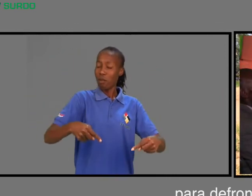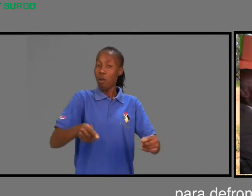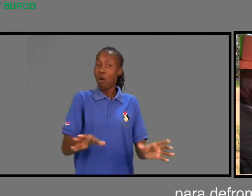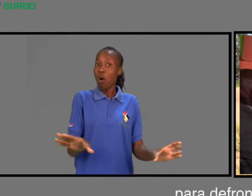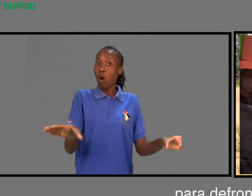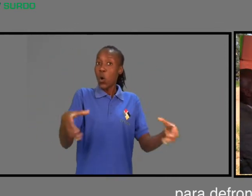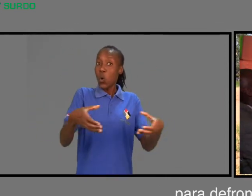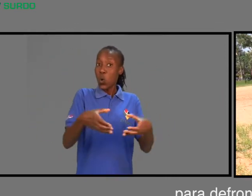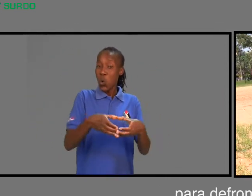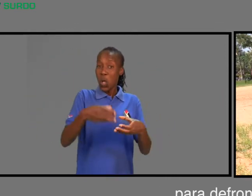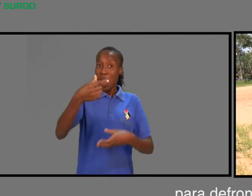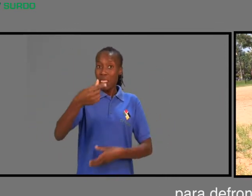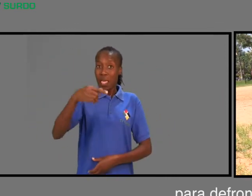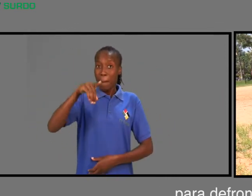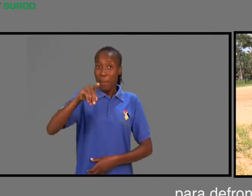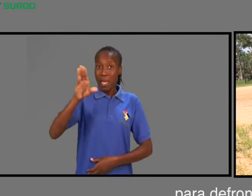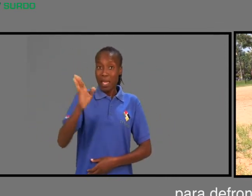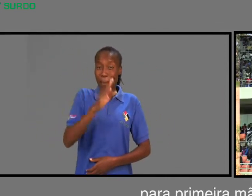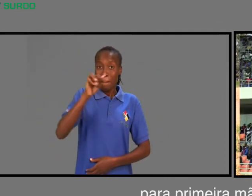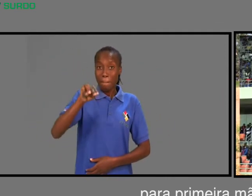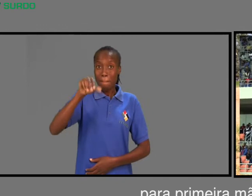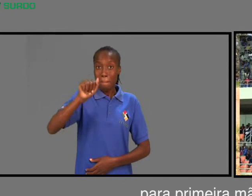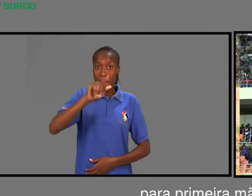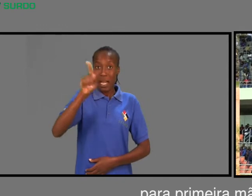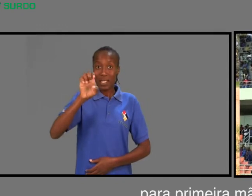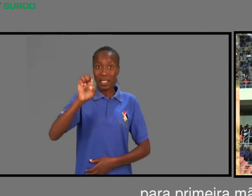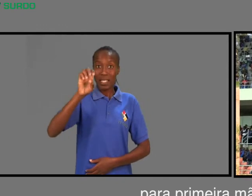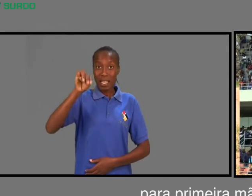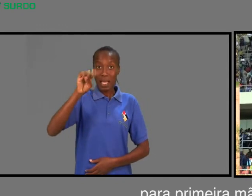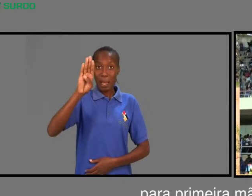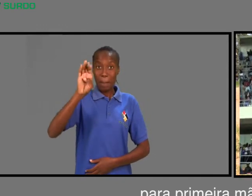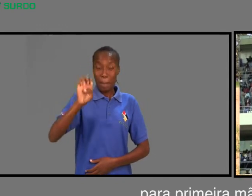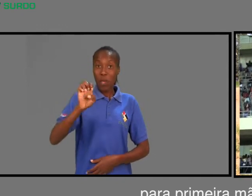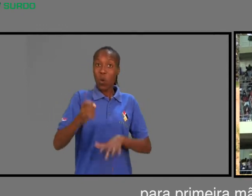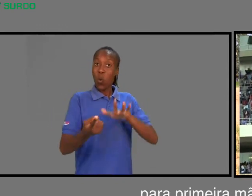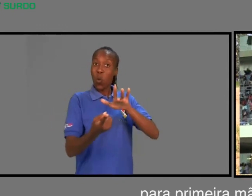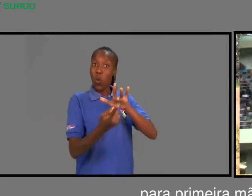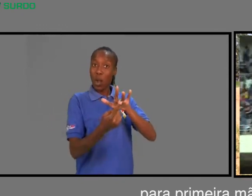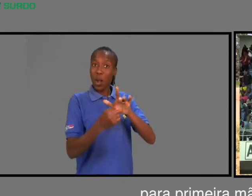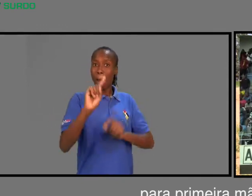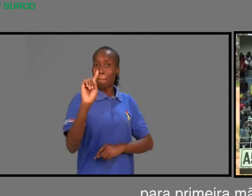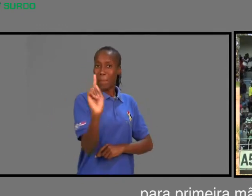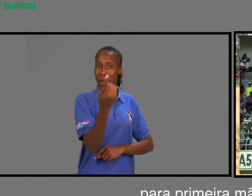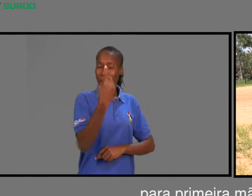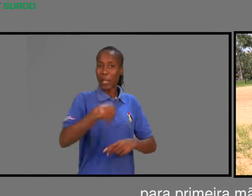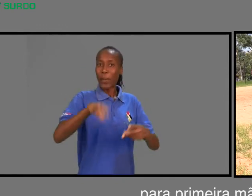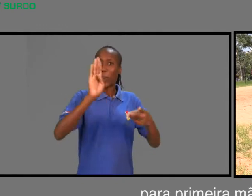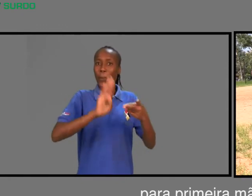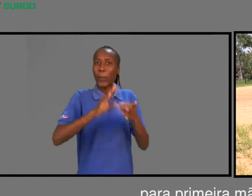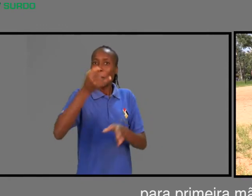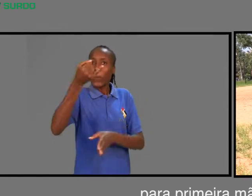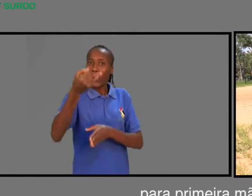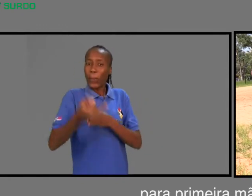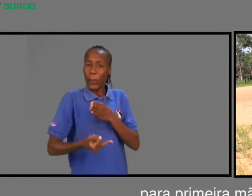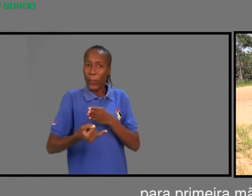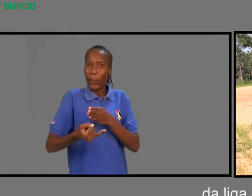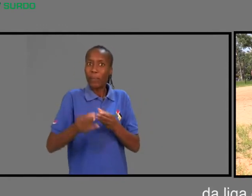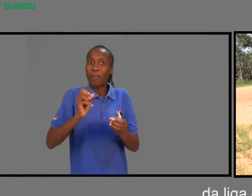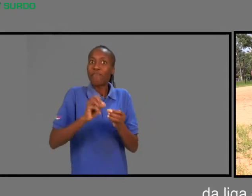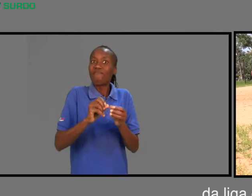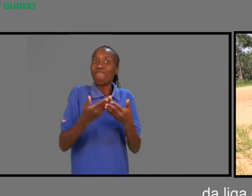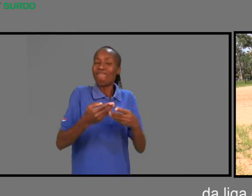TP Mazembe nesta quarta-feira, para a primeira mão da última eliminatória de acesso à fase de grupos